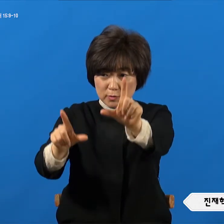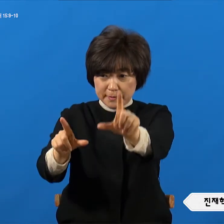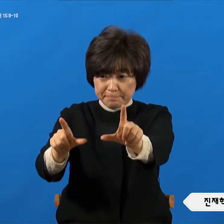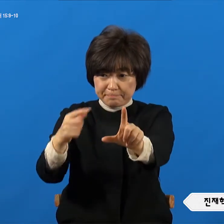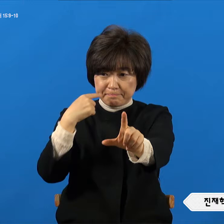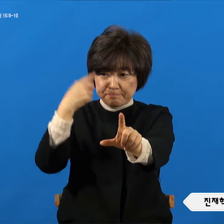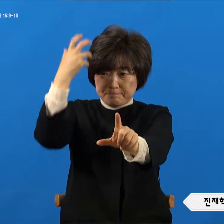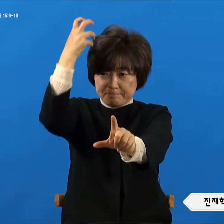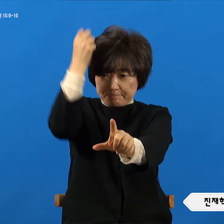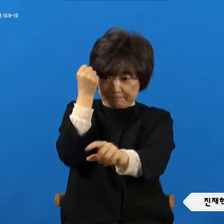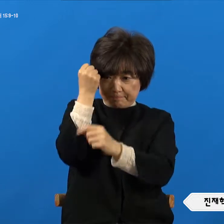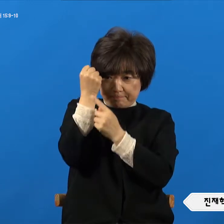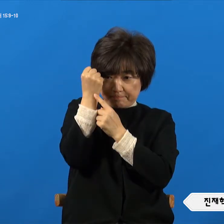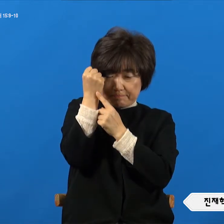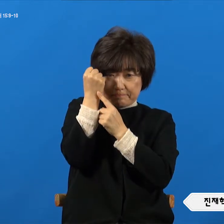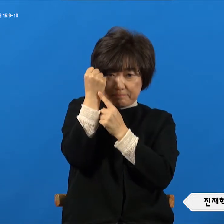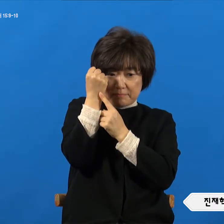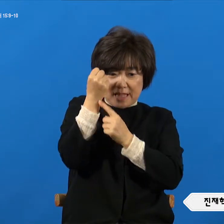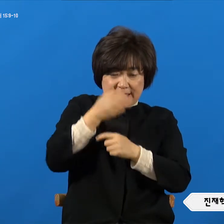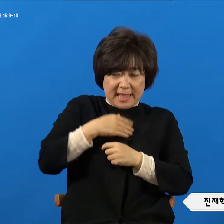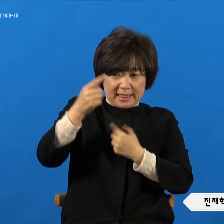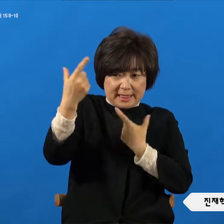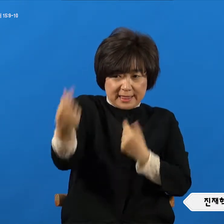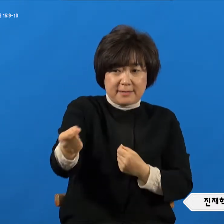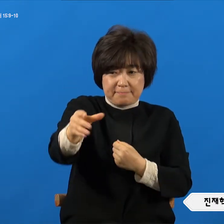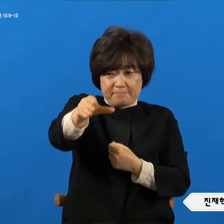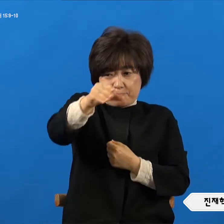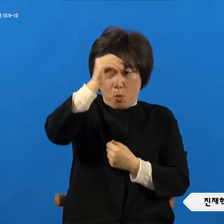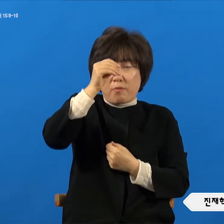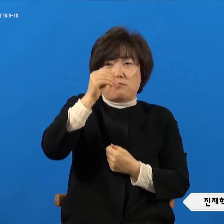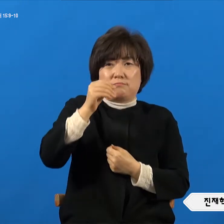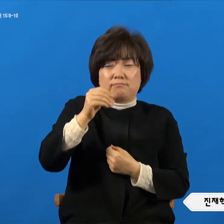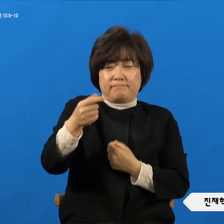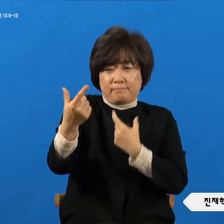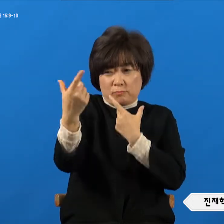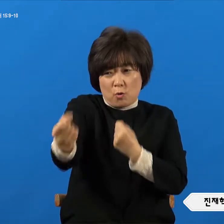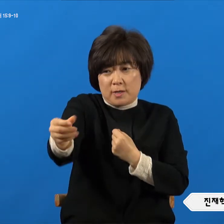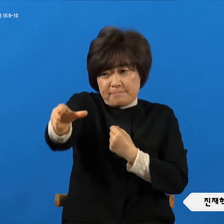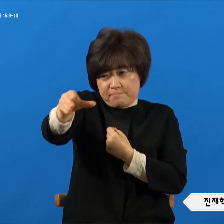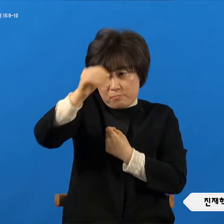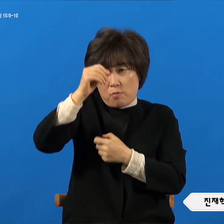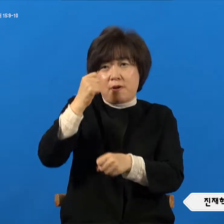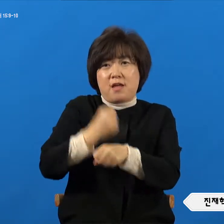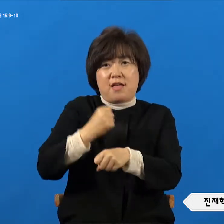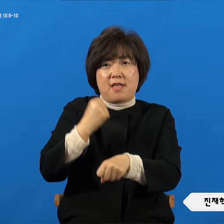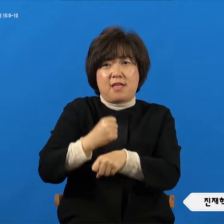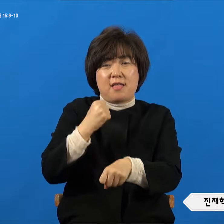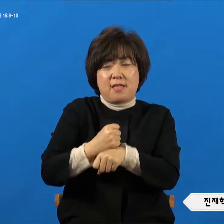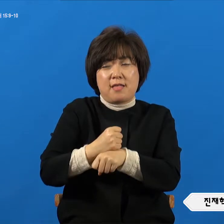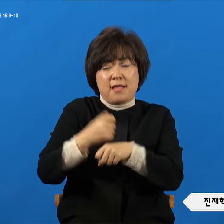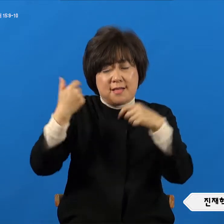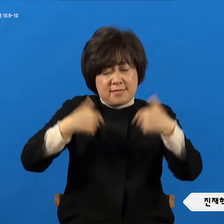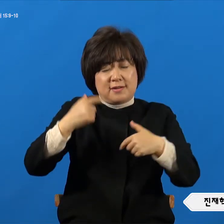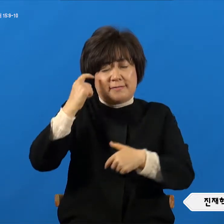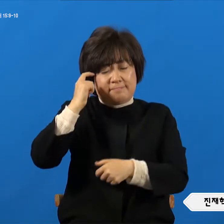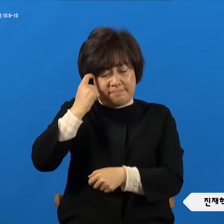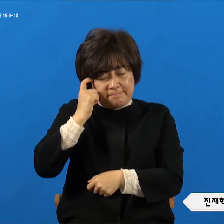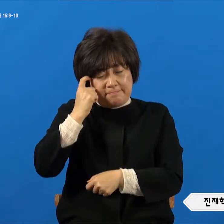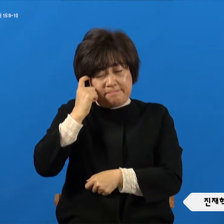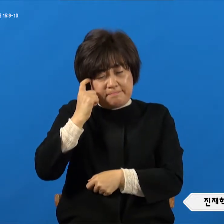바울의 인생의 모범이었습니다. 롤 모델이었습니다. 늘